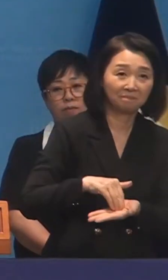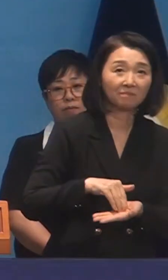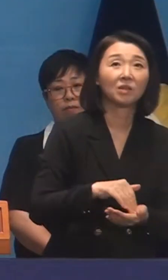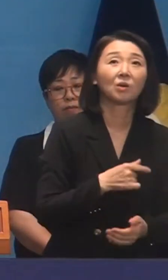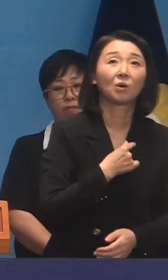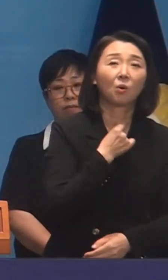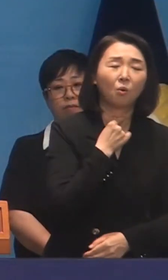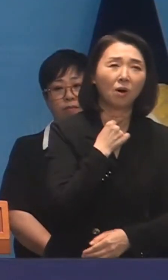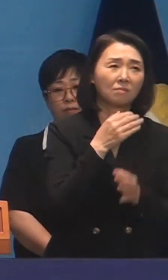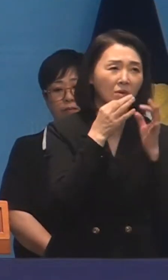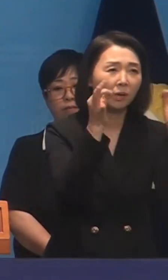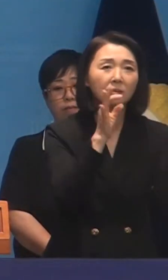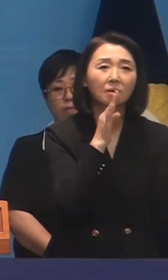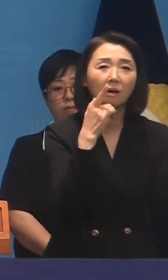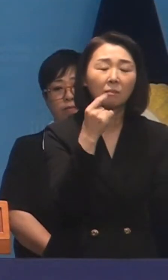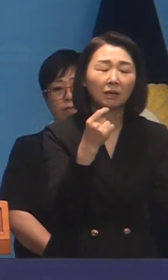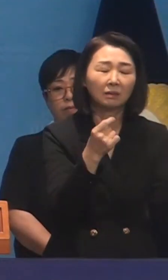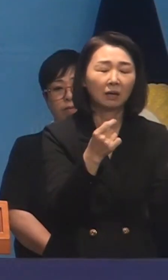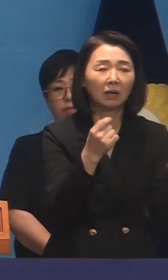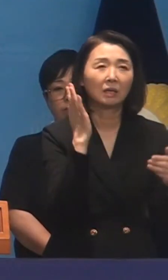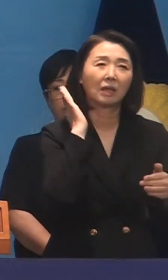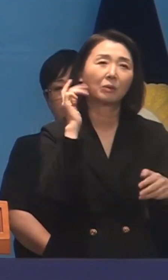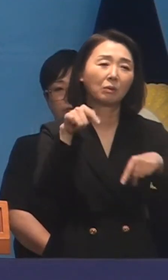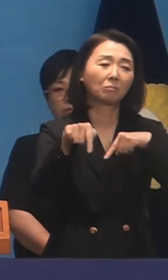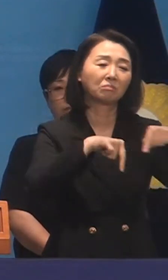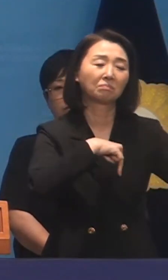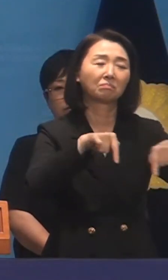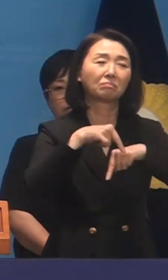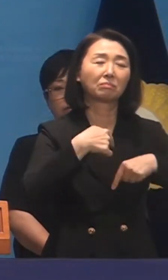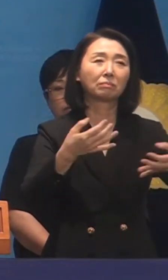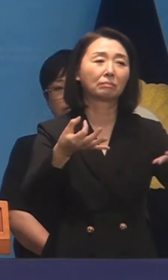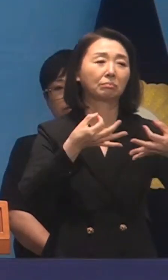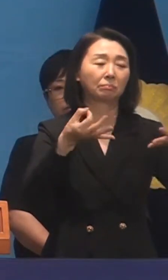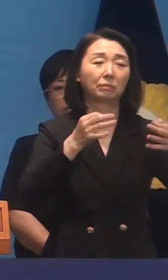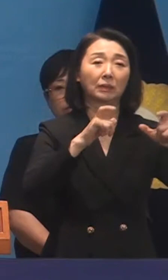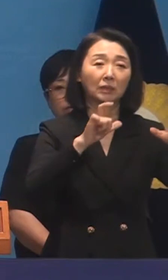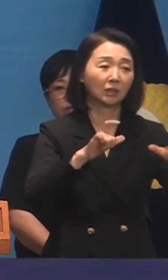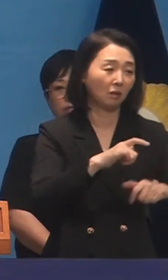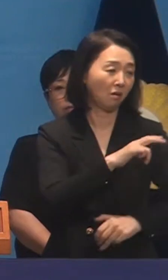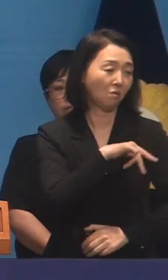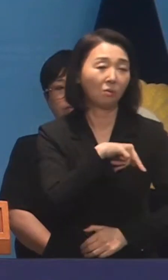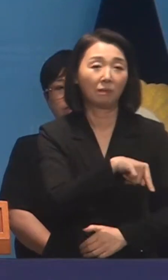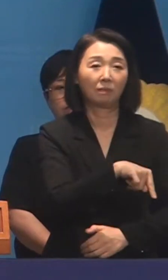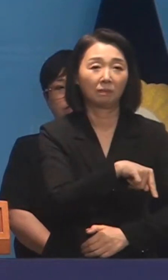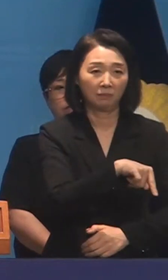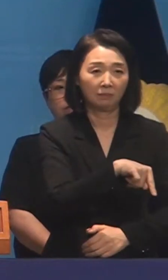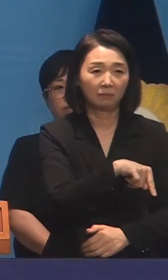동탄이라고 외치면서 대권 논란에 빠져 있는 지역구 국회의원들을